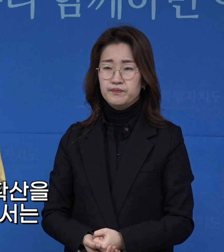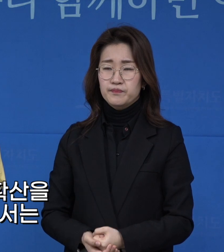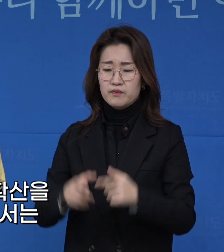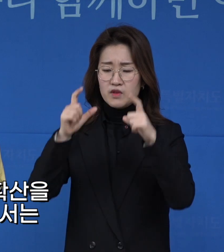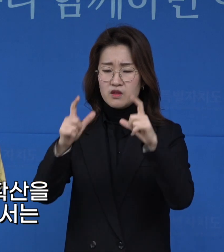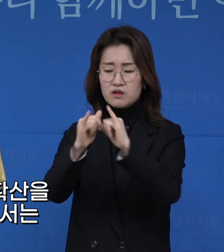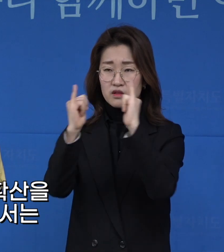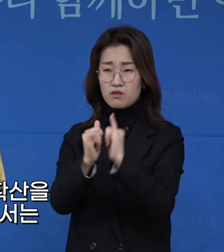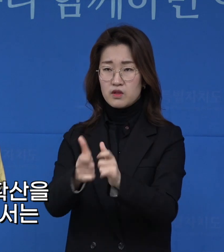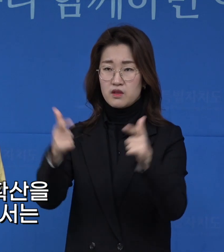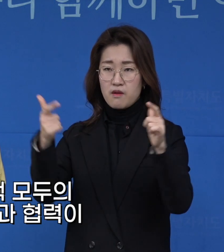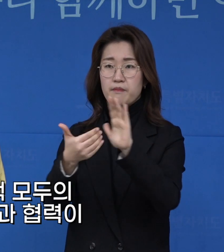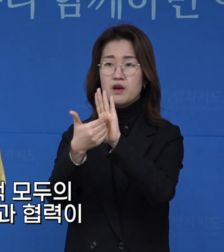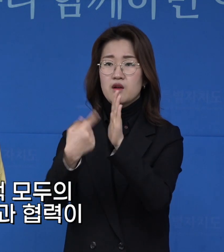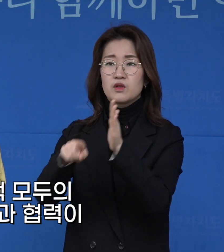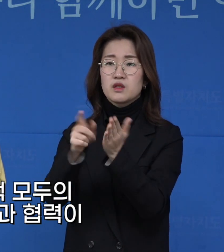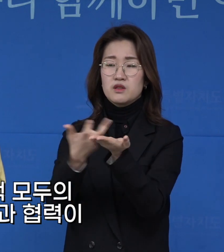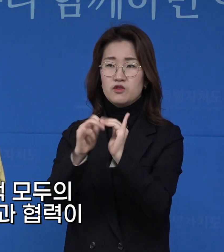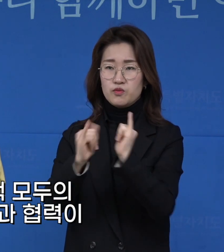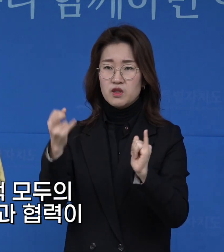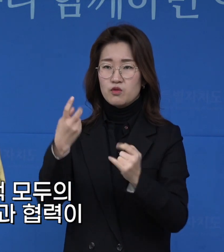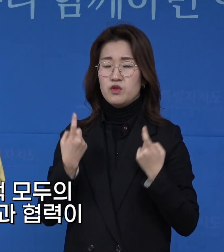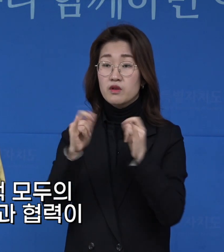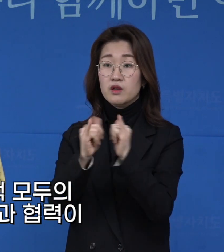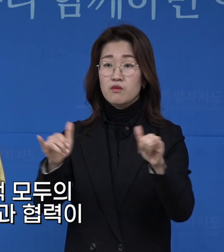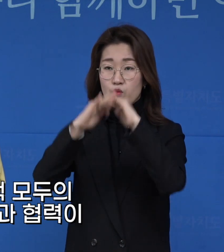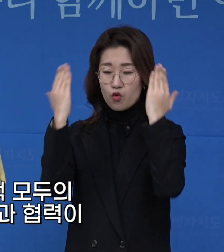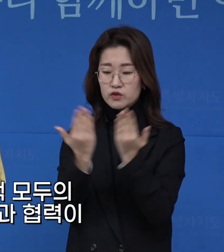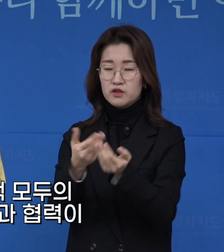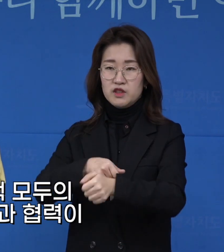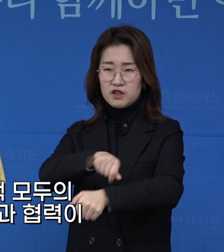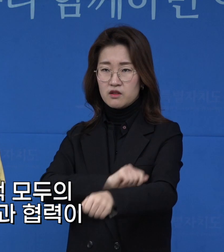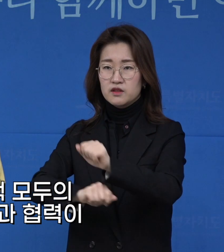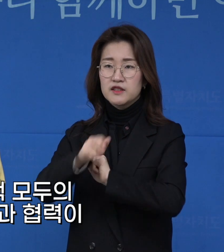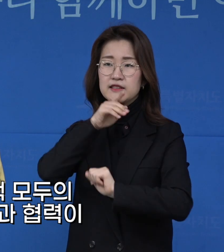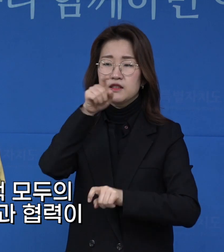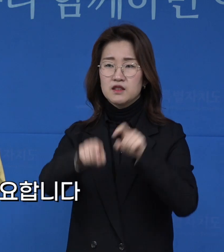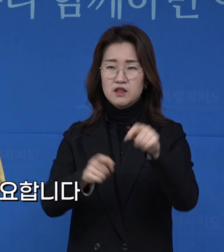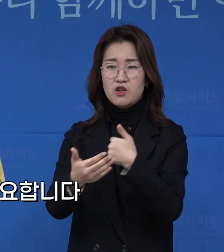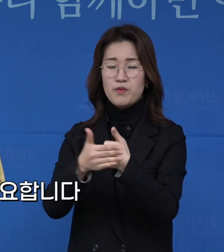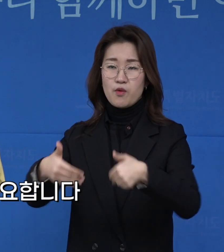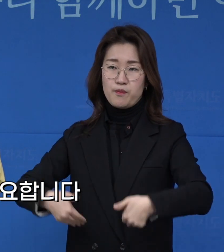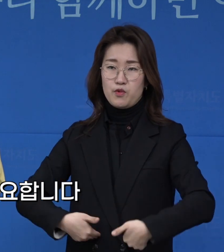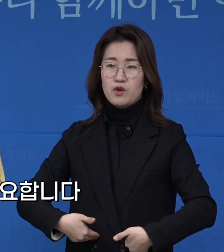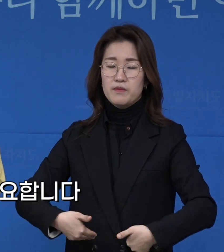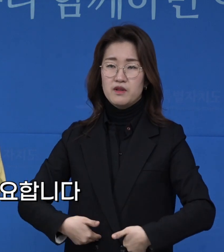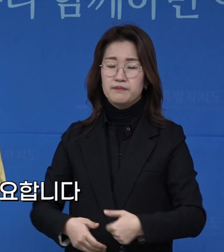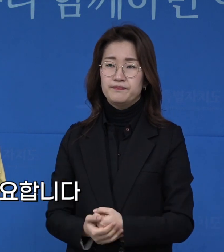지역사회 확산을 막기 위해서는 도민과 여행객 모두의 적극적인 실천과 협력이 절대적으로